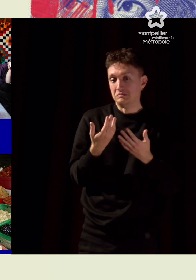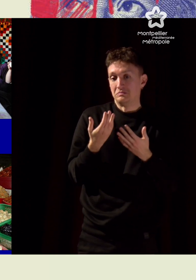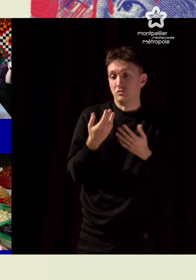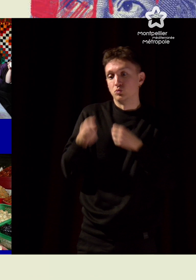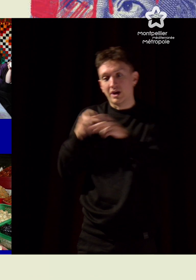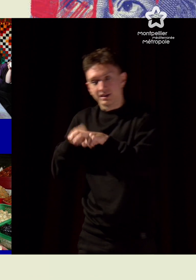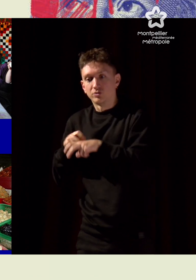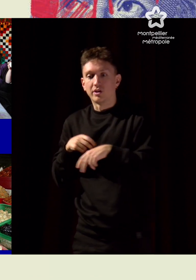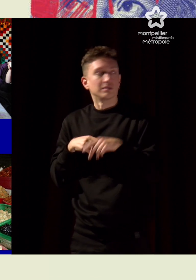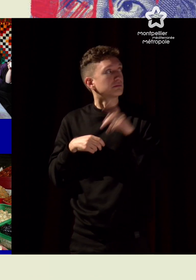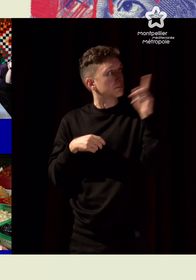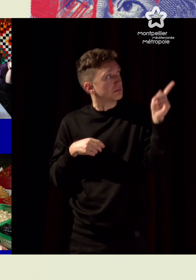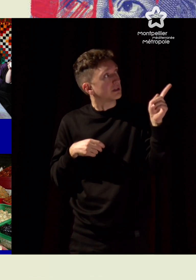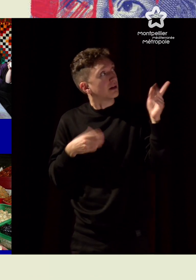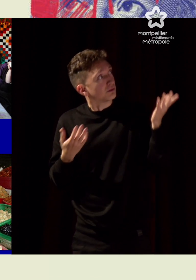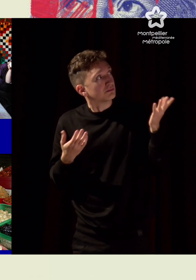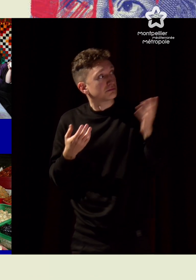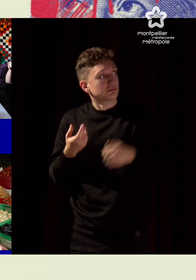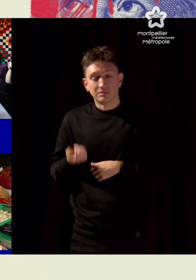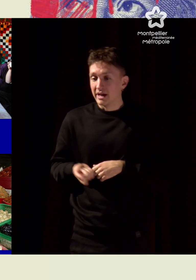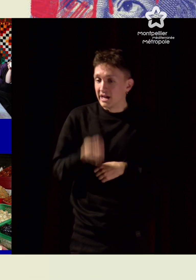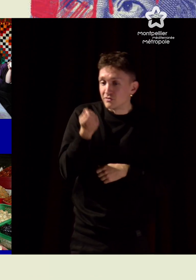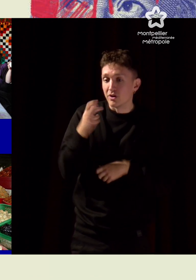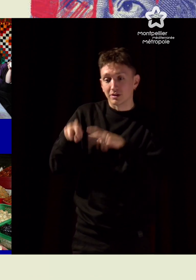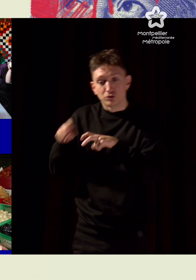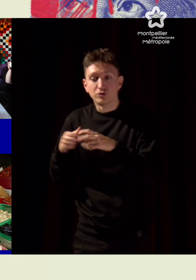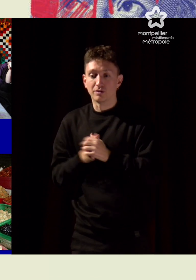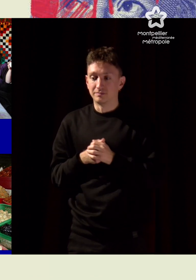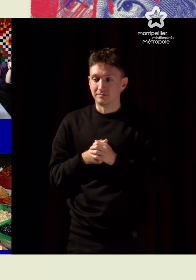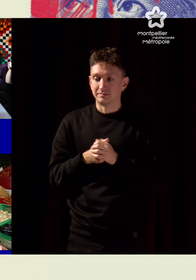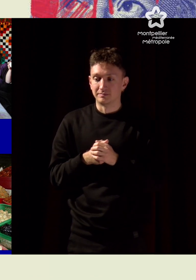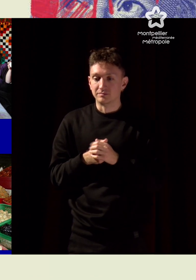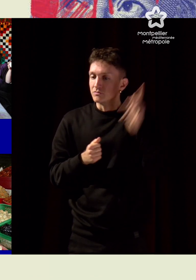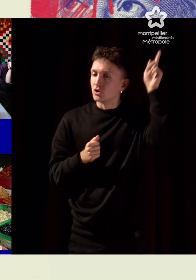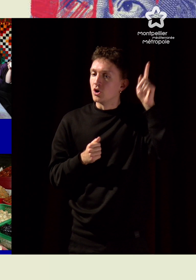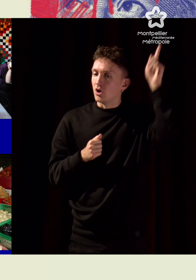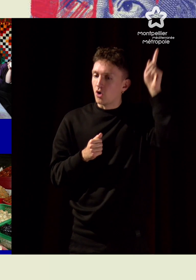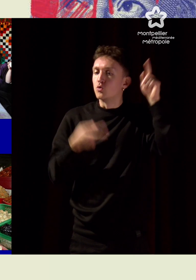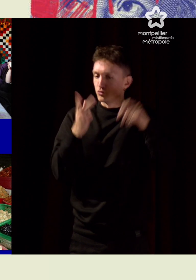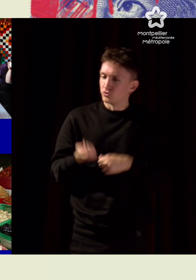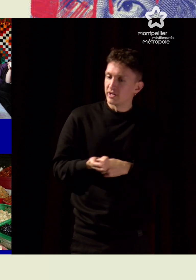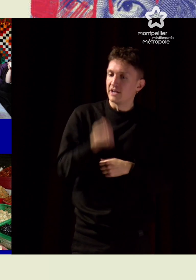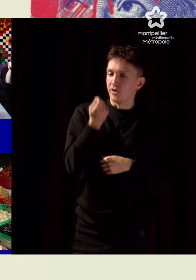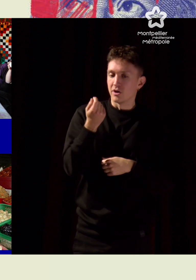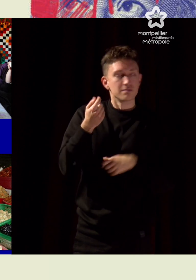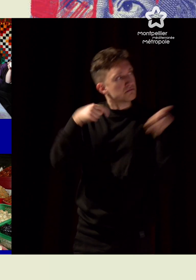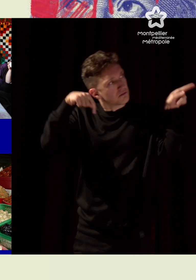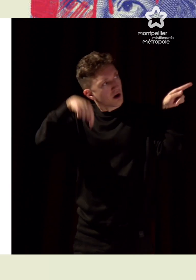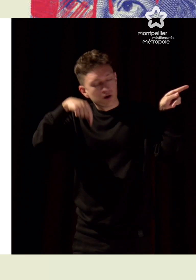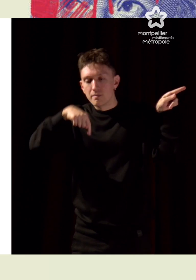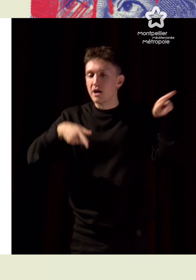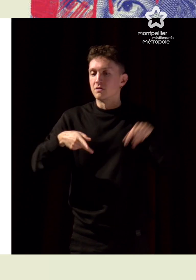a deux types de populations qui se côtoient. Vous voyez, en haut, c'est des populations d'éleveurs et en bas, c'est